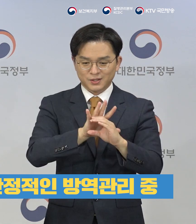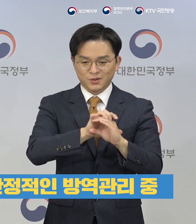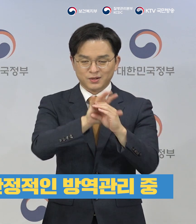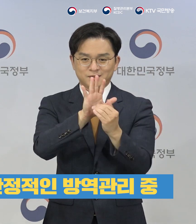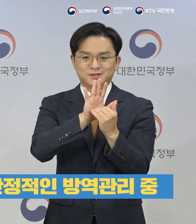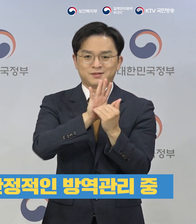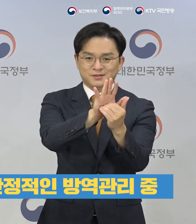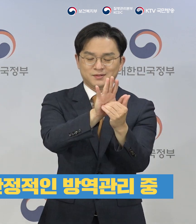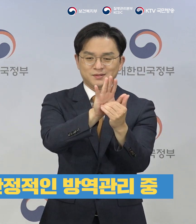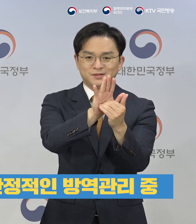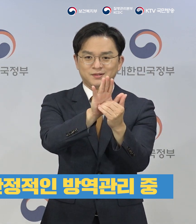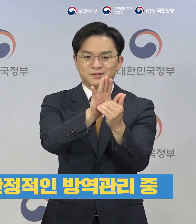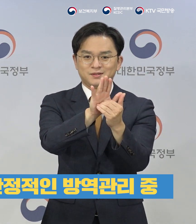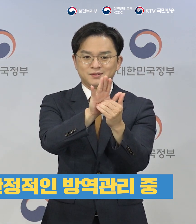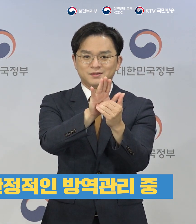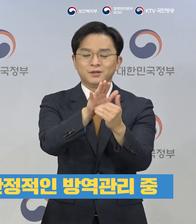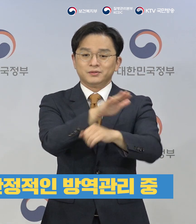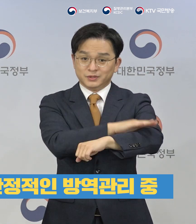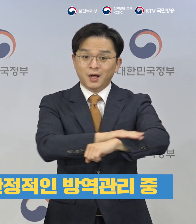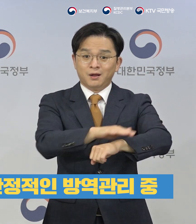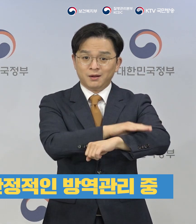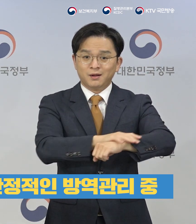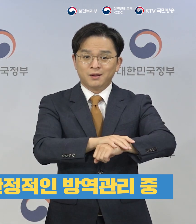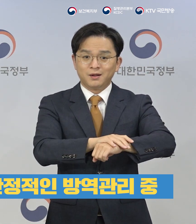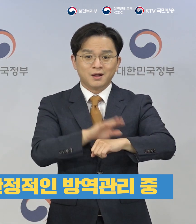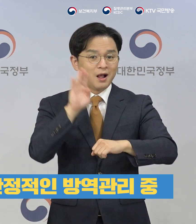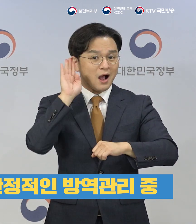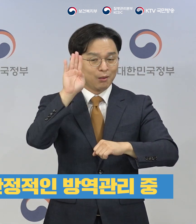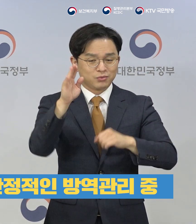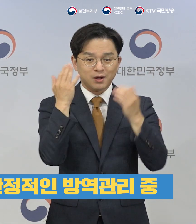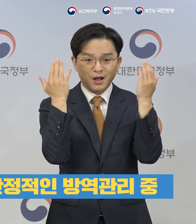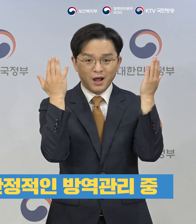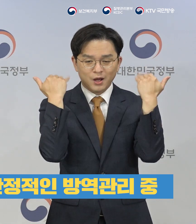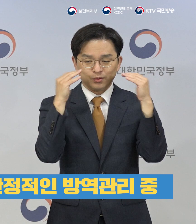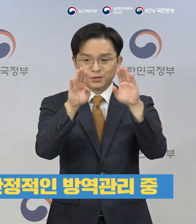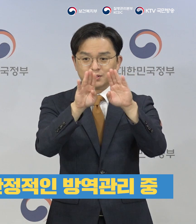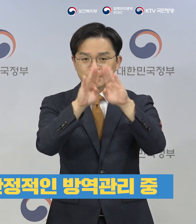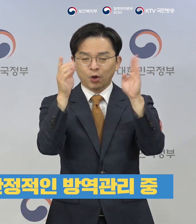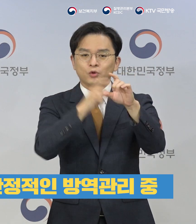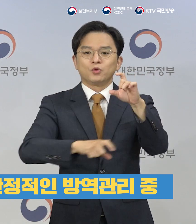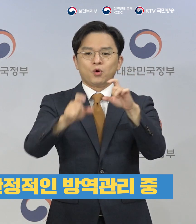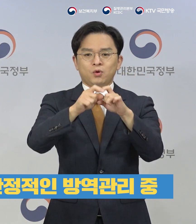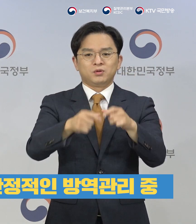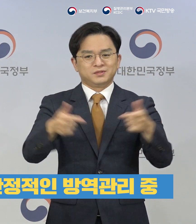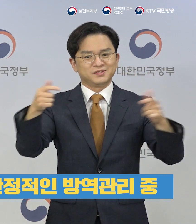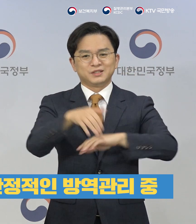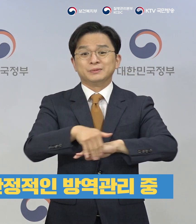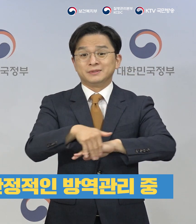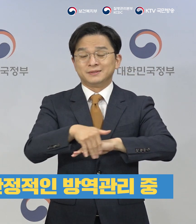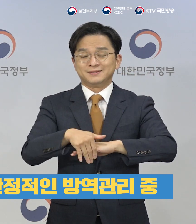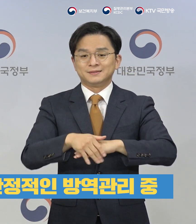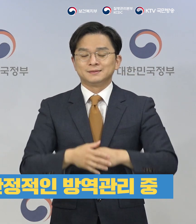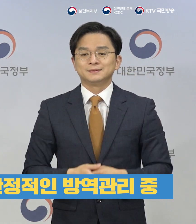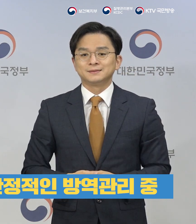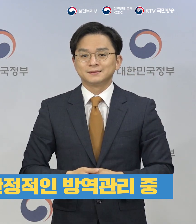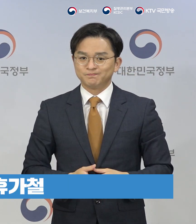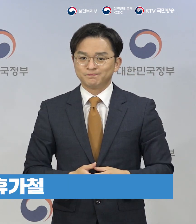현재까지 학교의 집단 감염을 잘 통제하며 이제 등교 수업도 차근차근 확대할